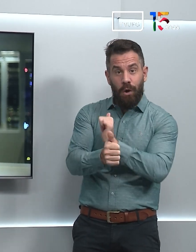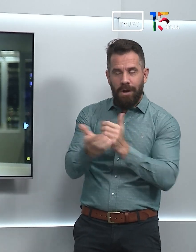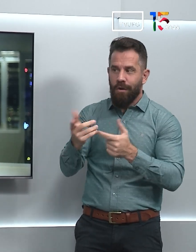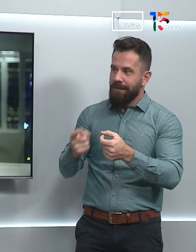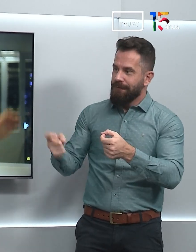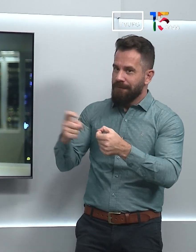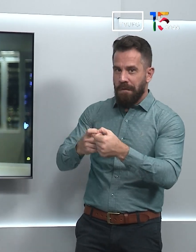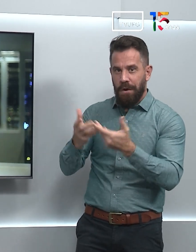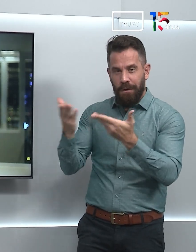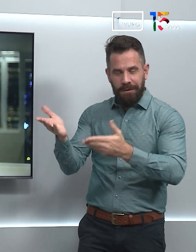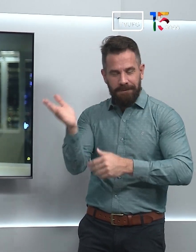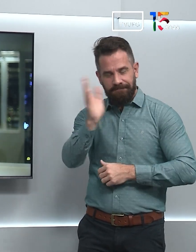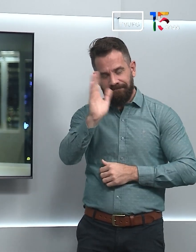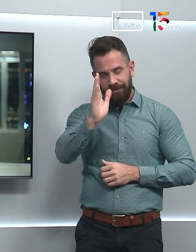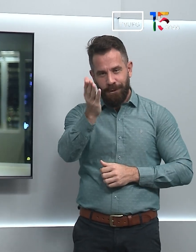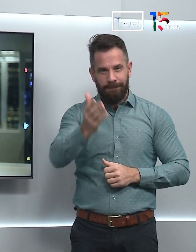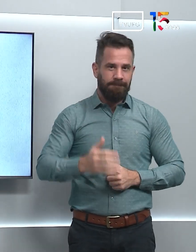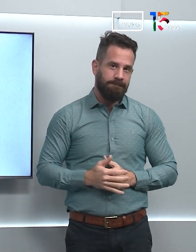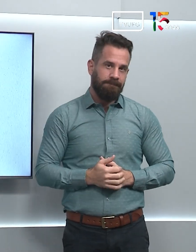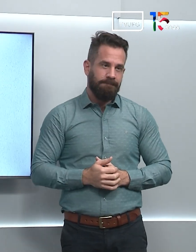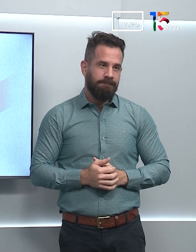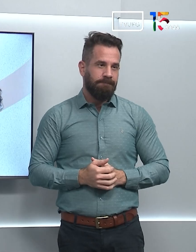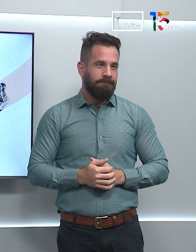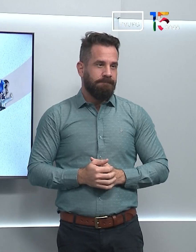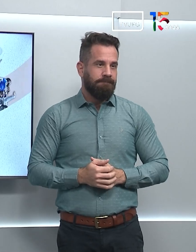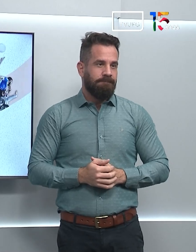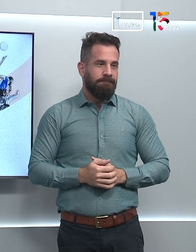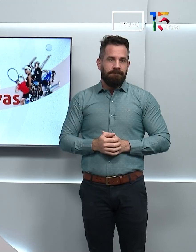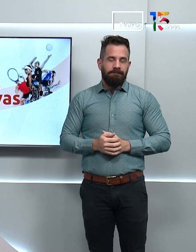aí do estúdio. Até mais!